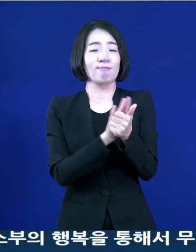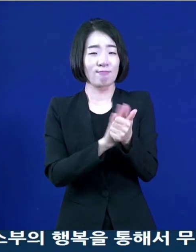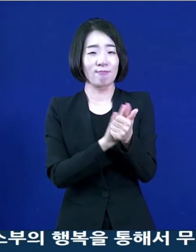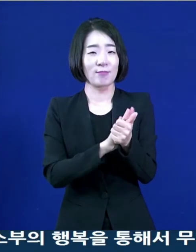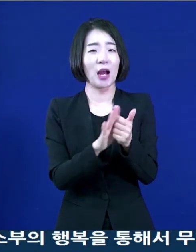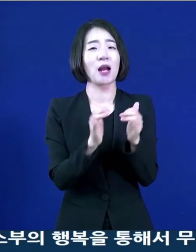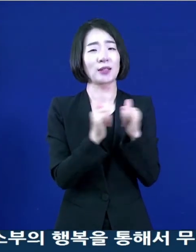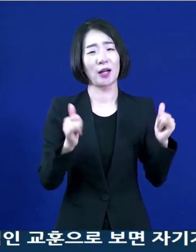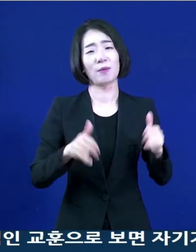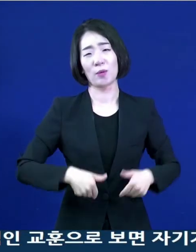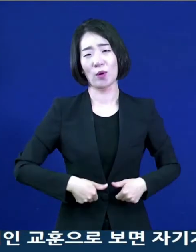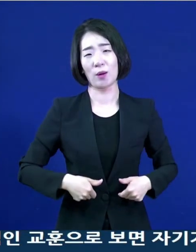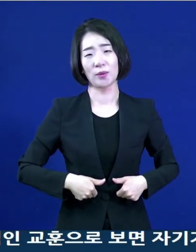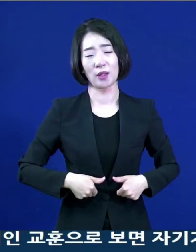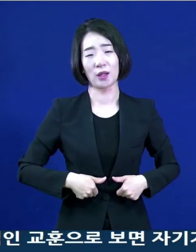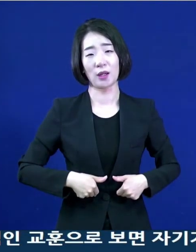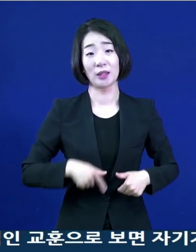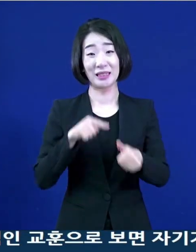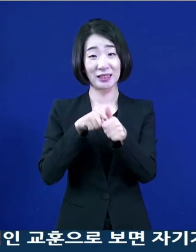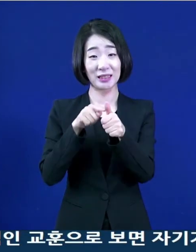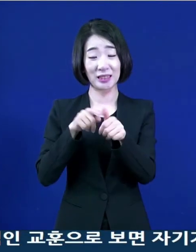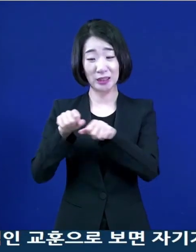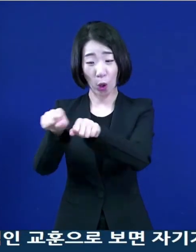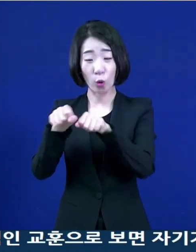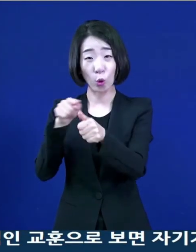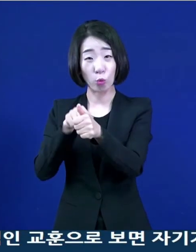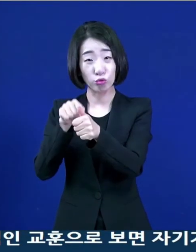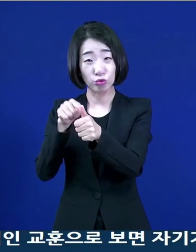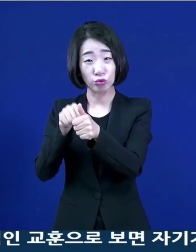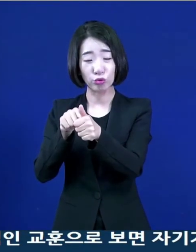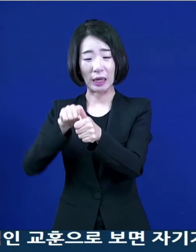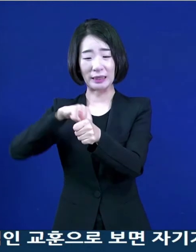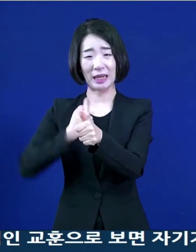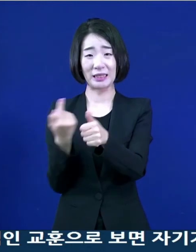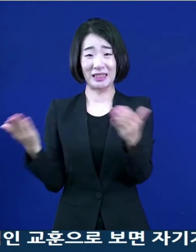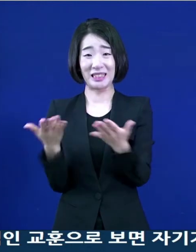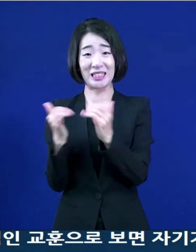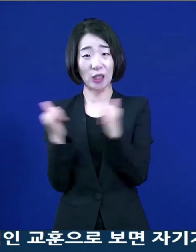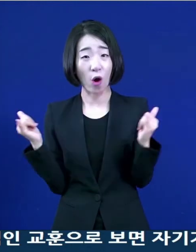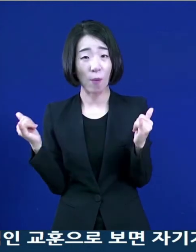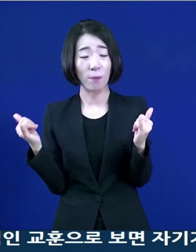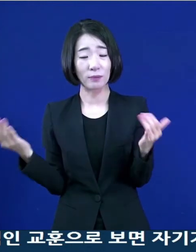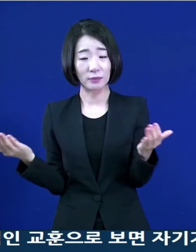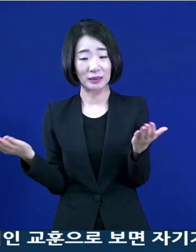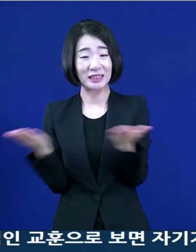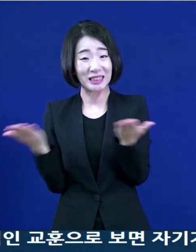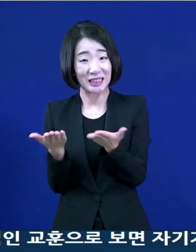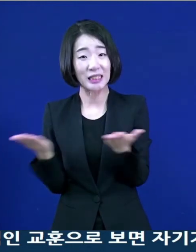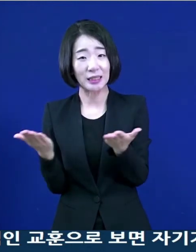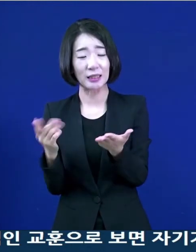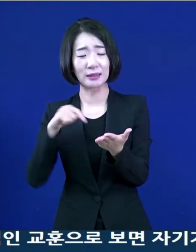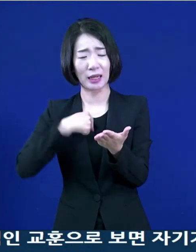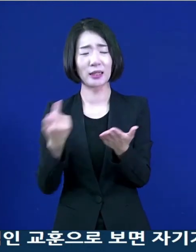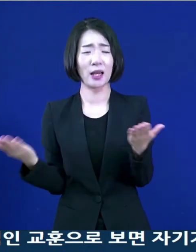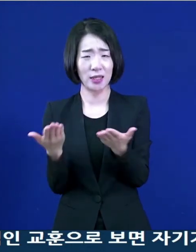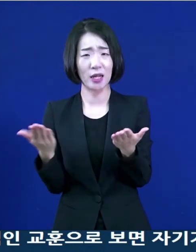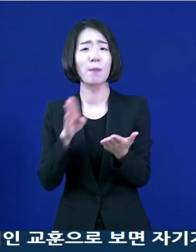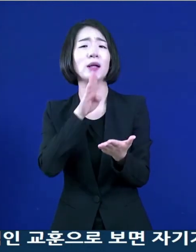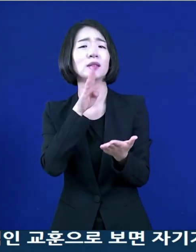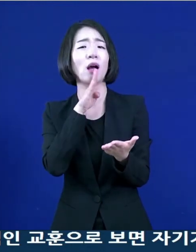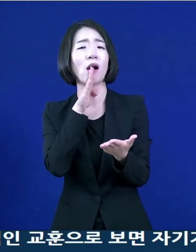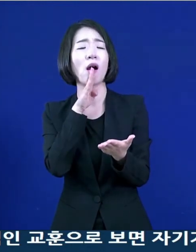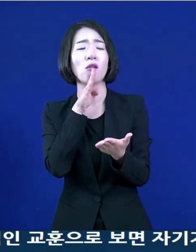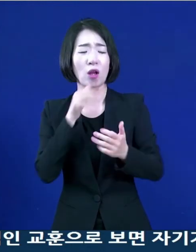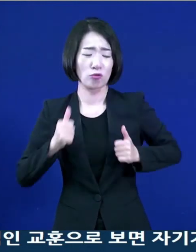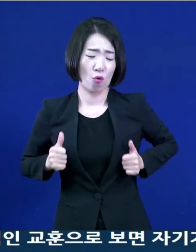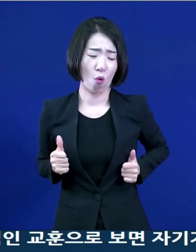청소로 가꾸었습니다. 처음에는 자기가 자기 직업이었어요. 근데 직업을 가진 것 중에서는 좀 더 열심히, 좀 더 성실하게,